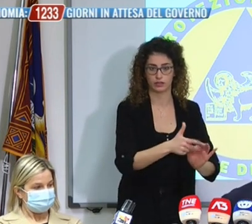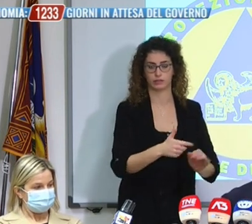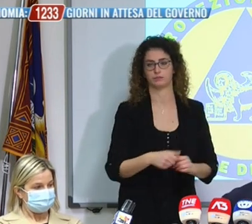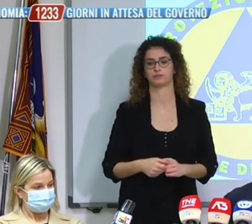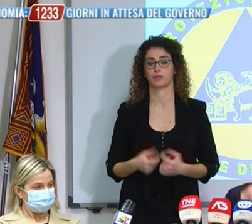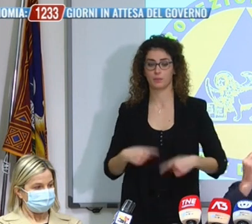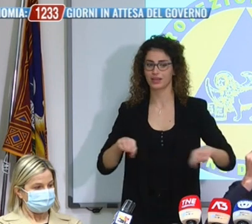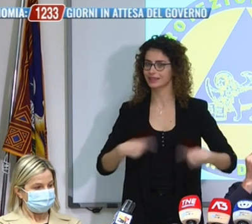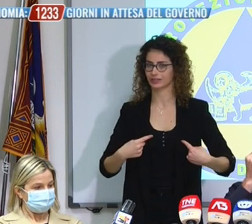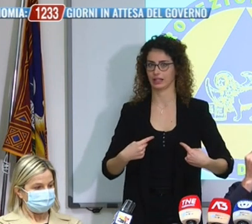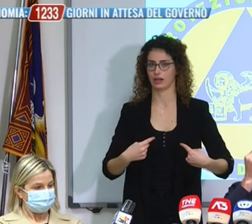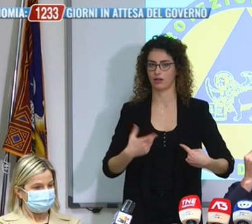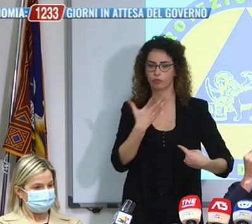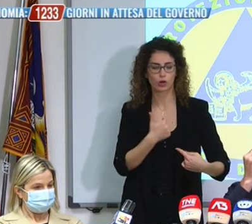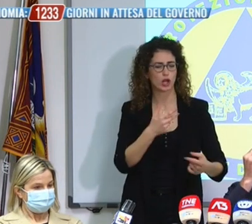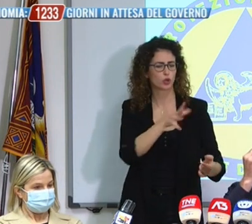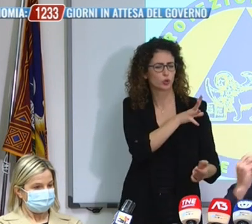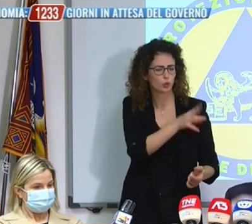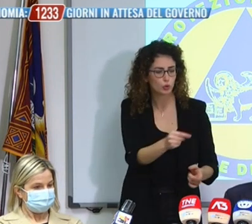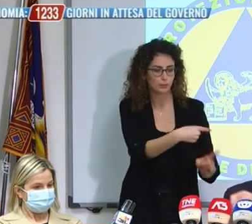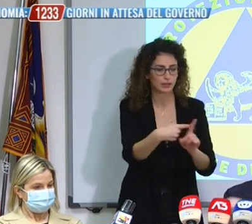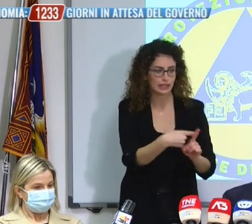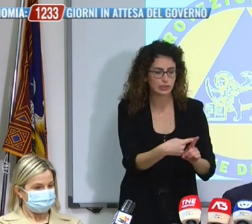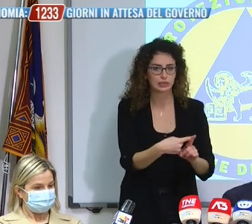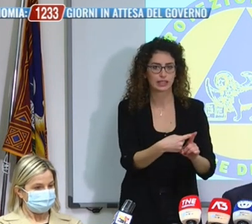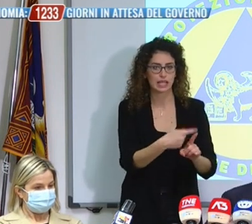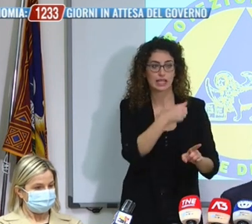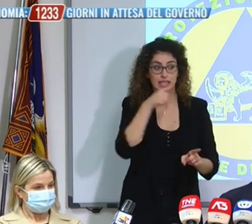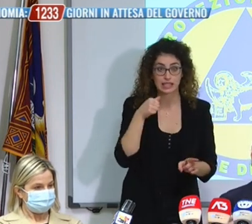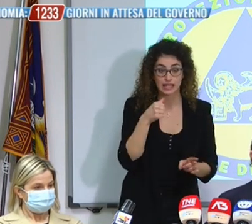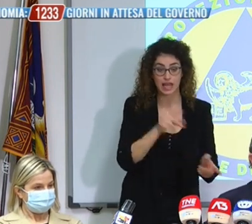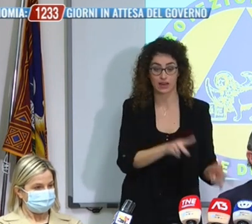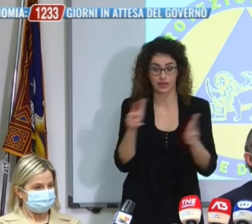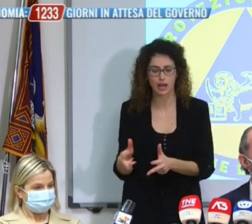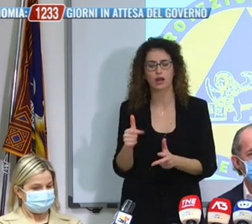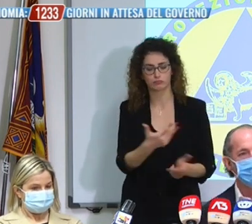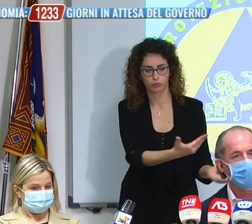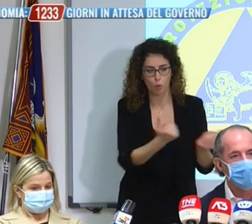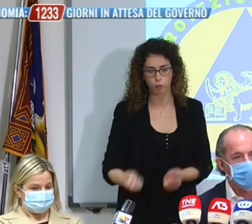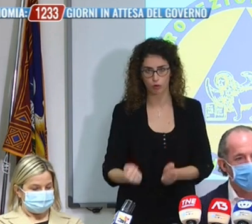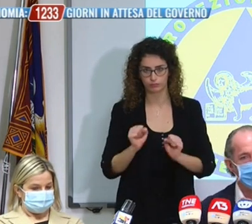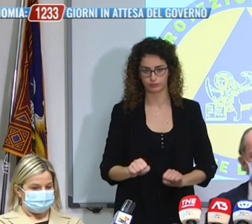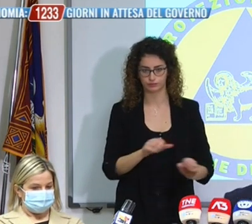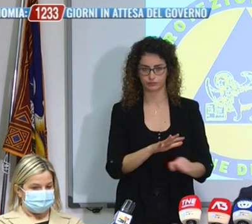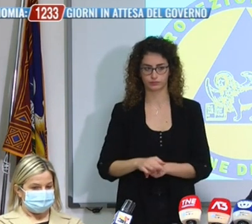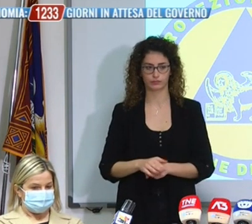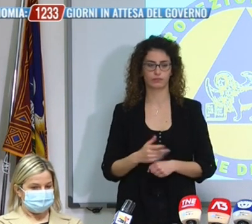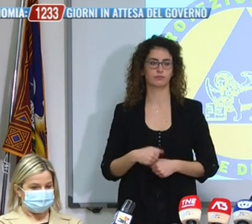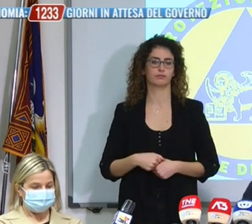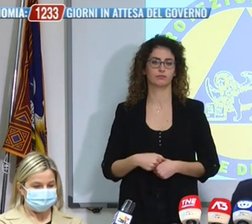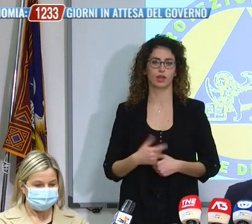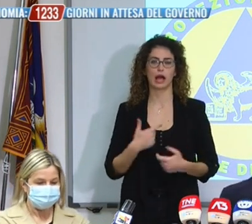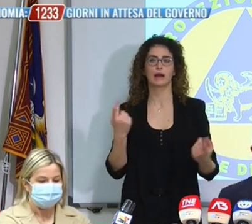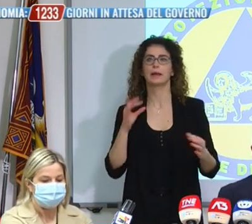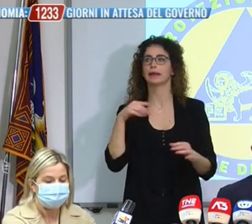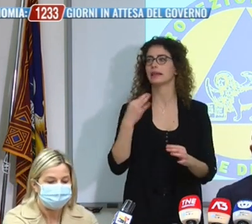sfida. Quindi la risposta che do a tutti coloro che si chiedono: ma perché sempre questo atteggiamento, diciamo, difensivo rispetto alle ondate?